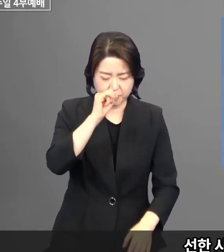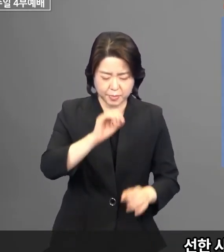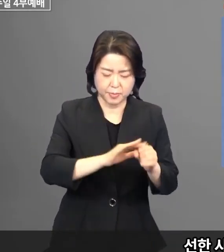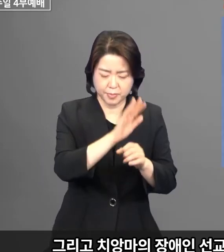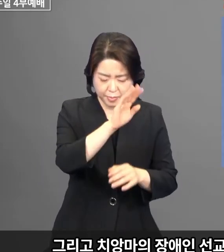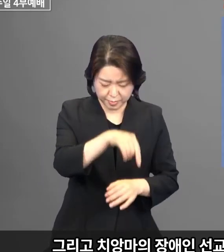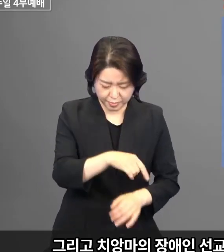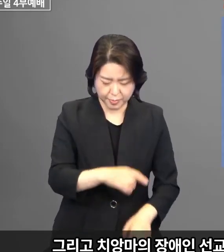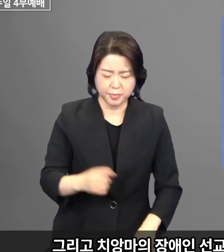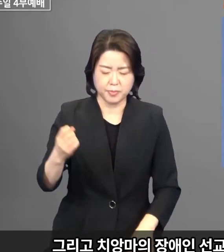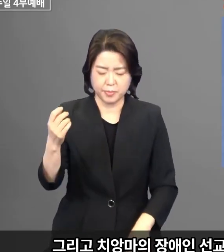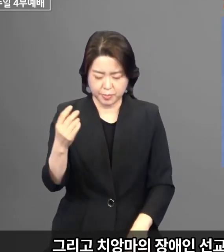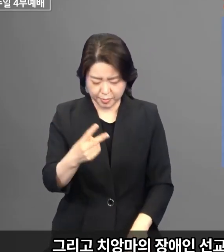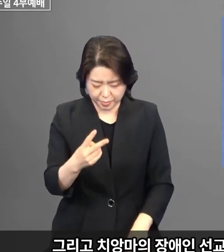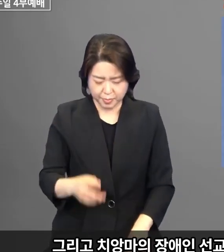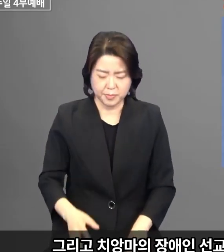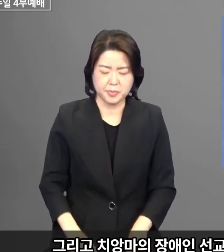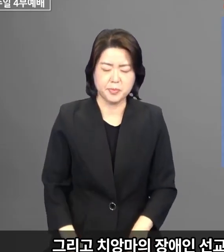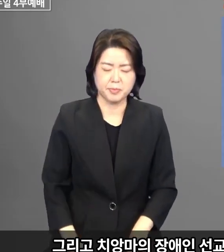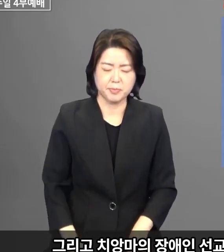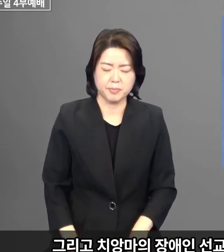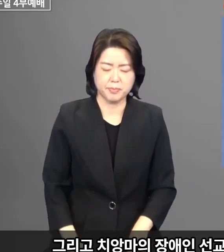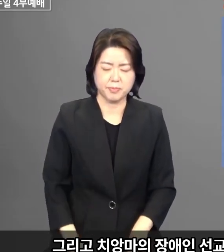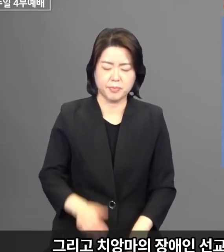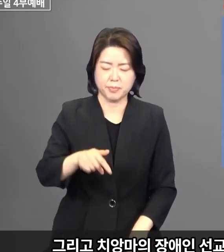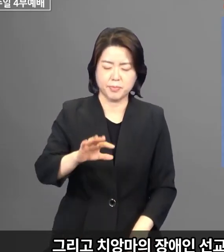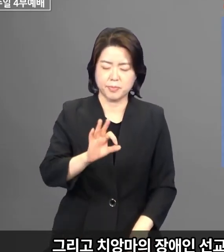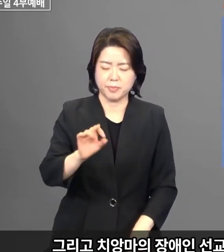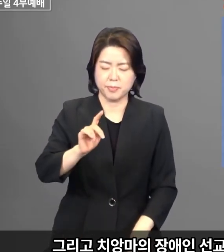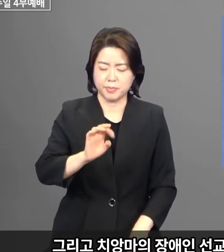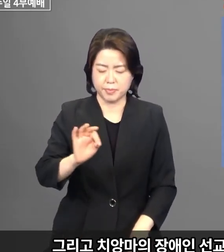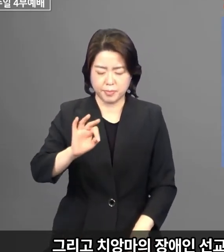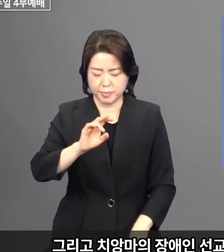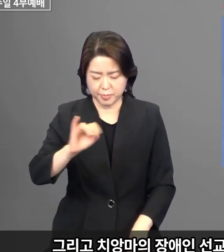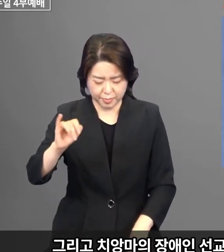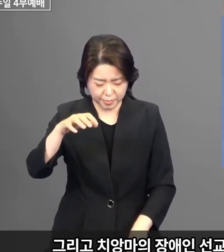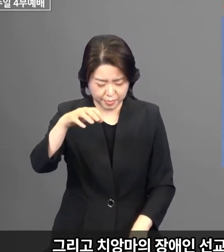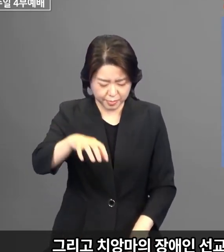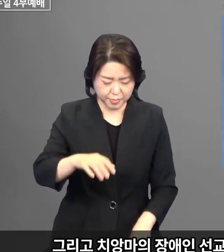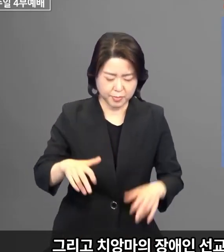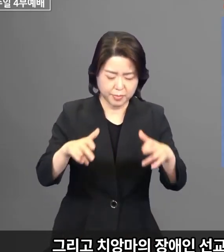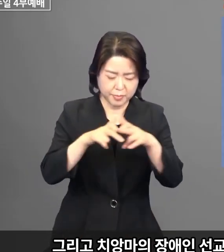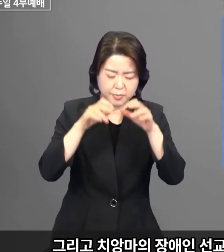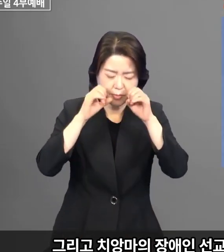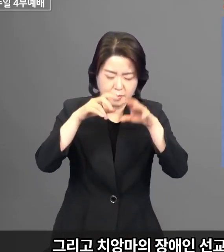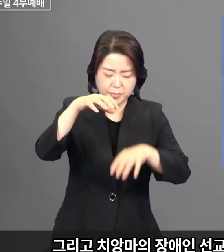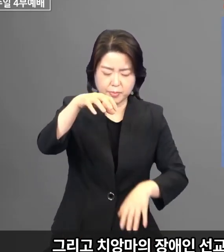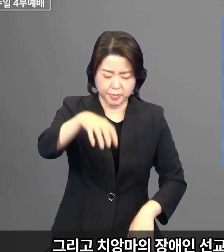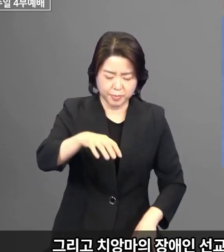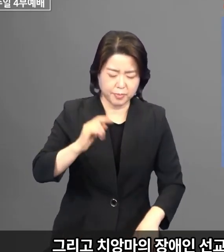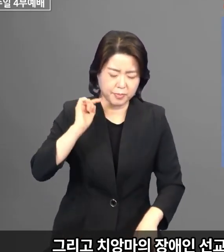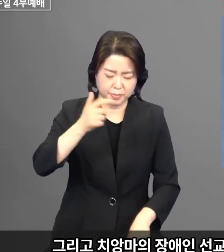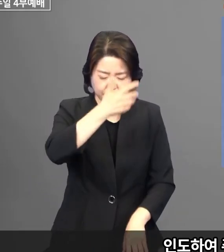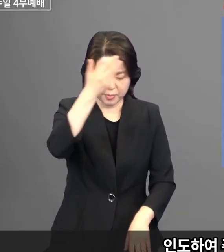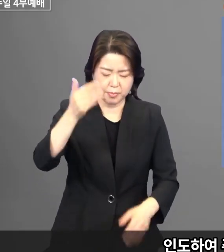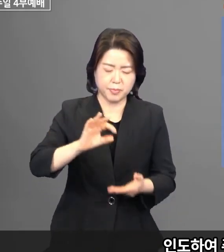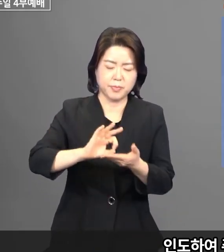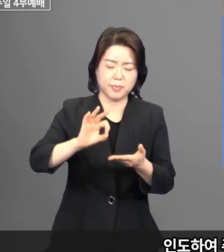사랑부와 그리고 치앙마이 장애인 선교 현장에 아름답게